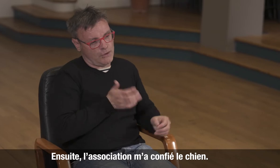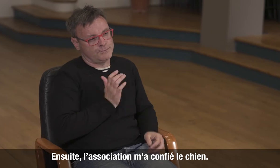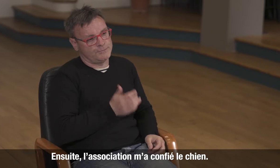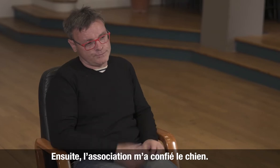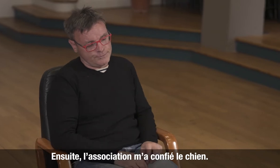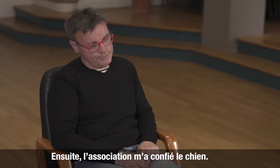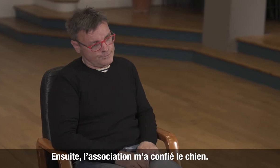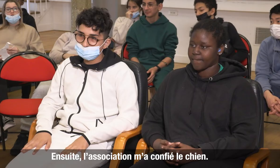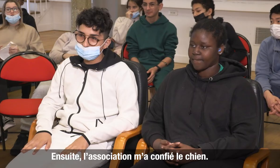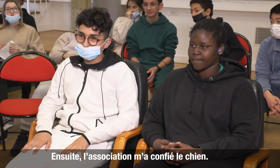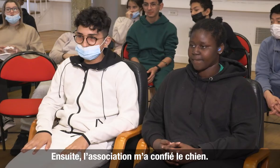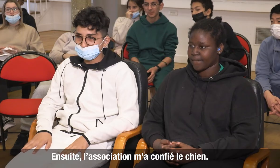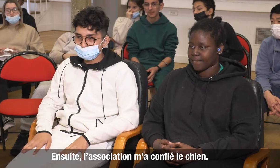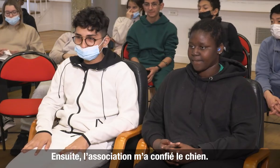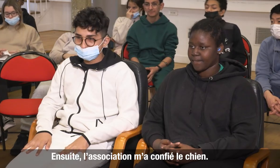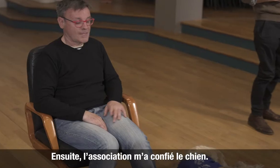Ensuite,'association m'a confié le chien.